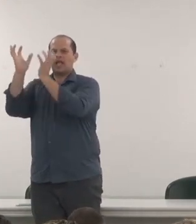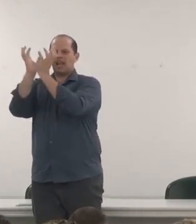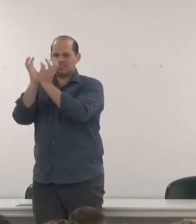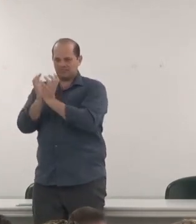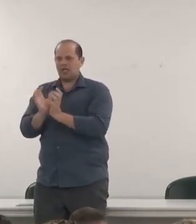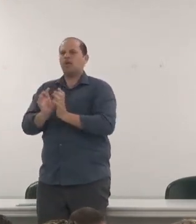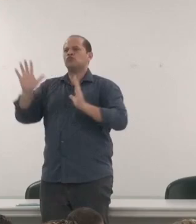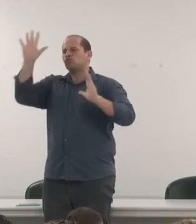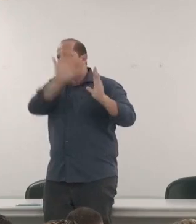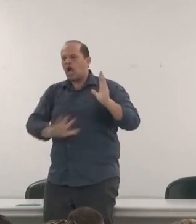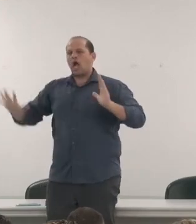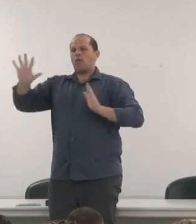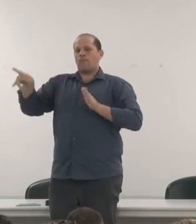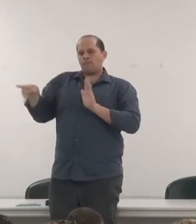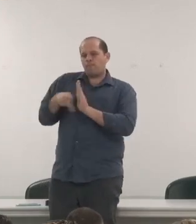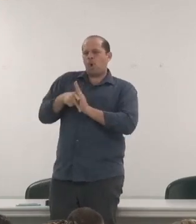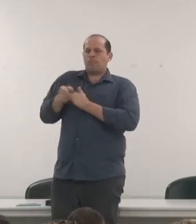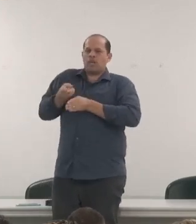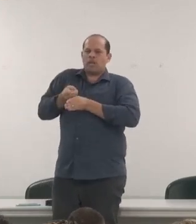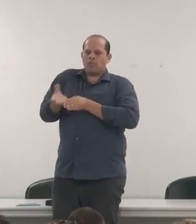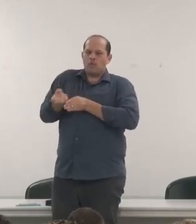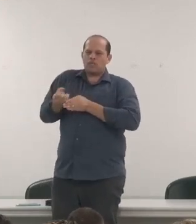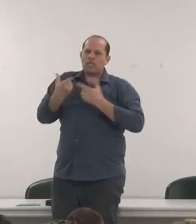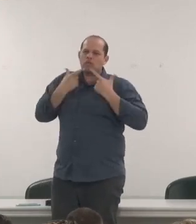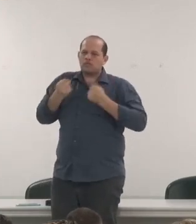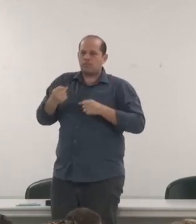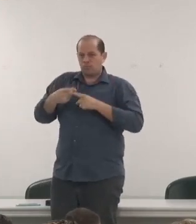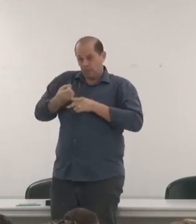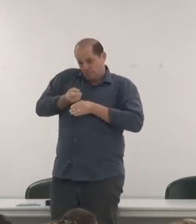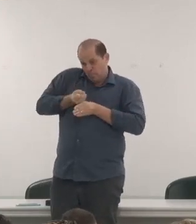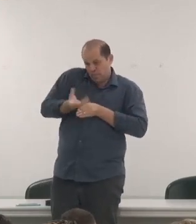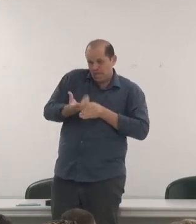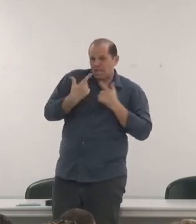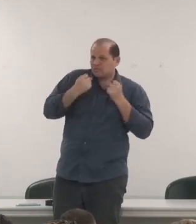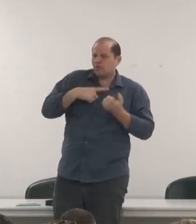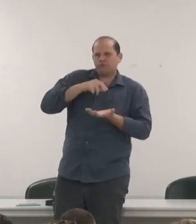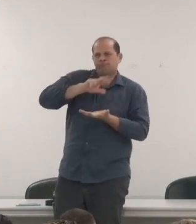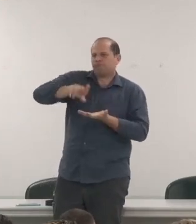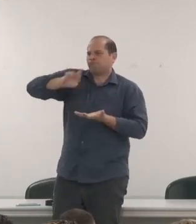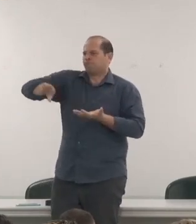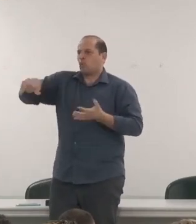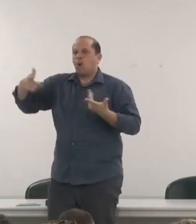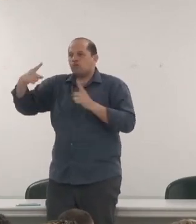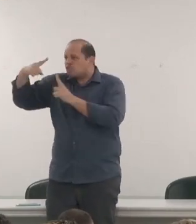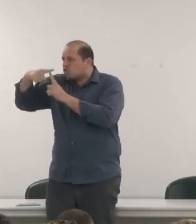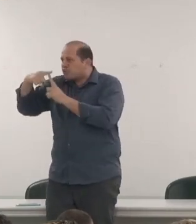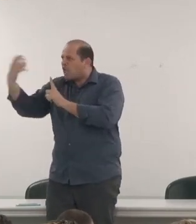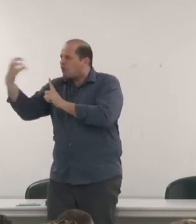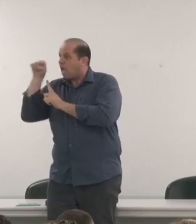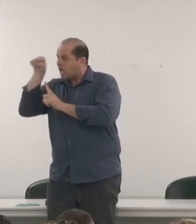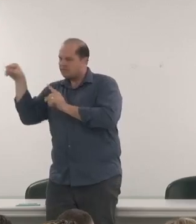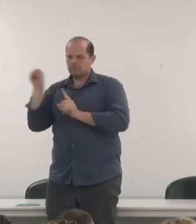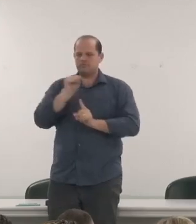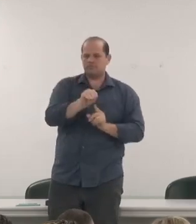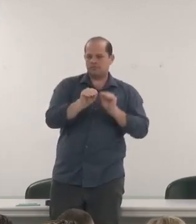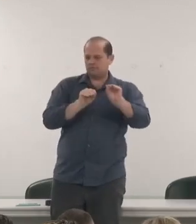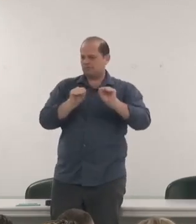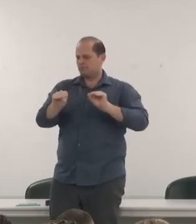de modalidades linguísticas, uma classificação geral. Porque existem muitas modalidades linguísticas. E aí eu